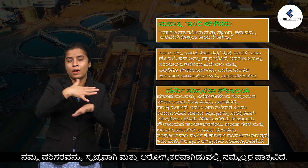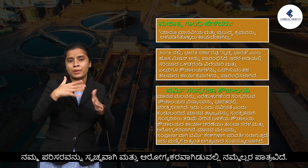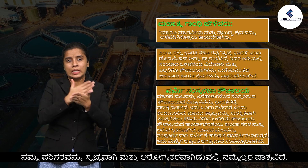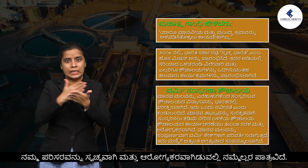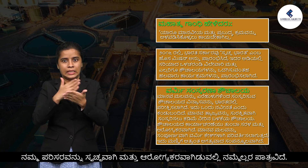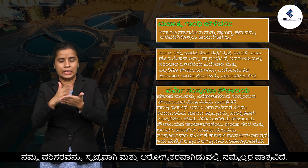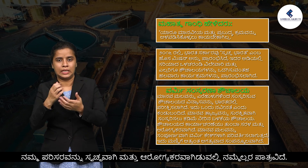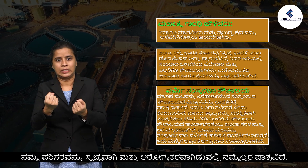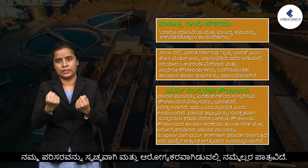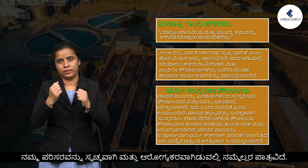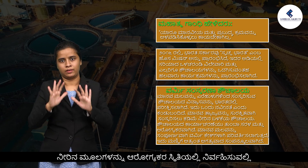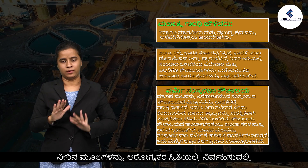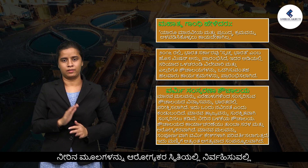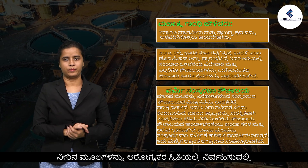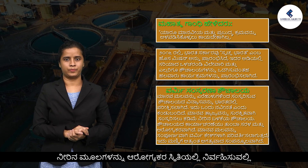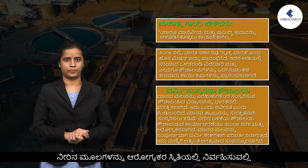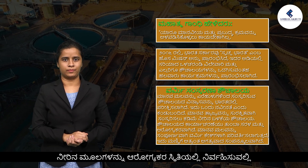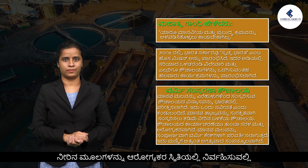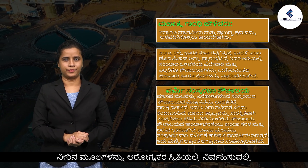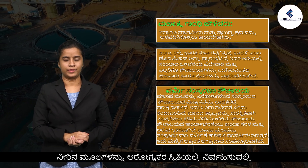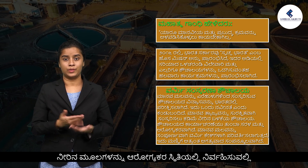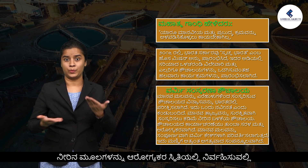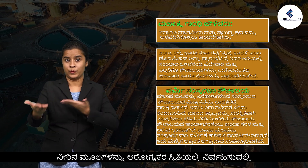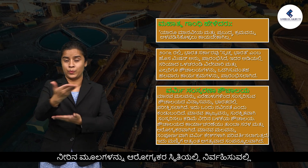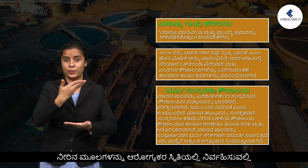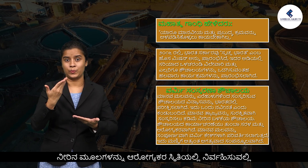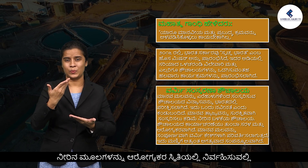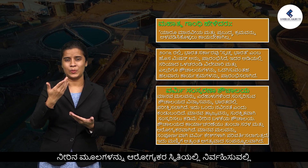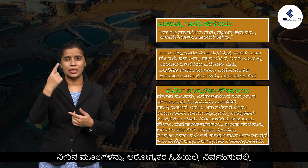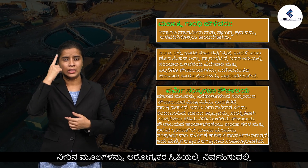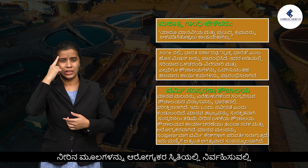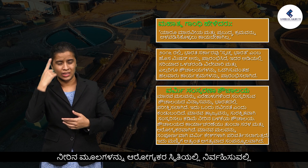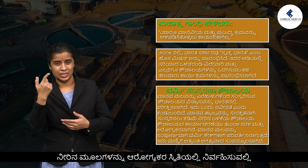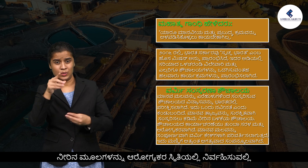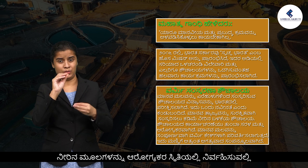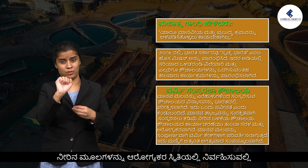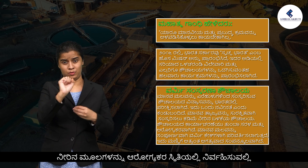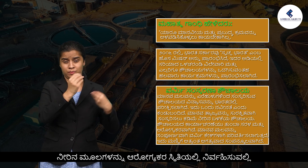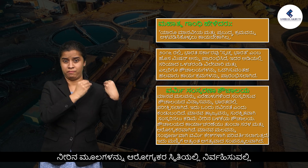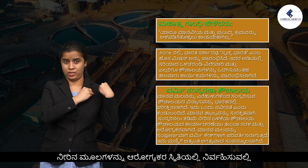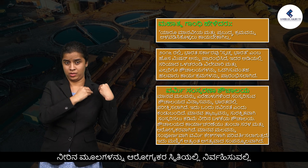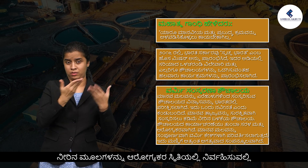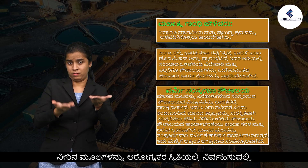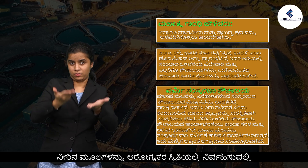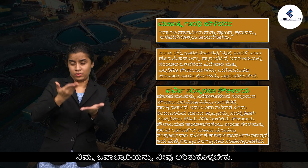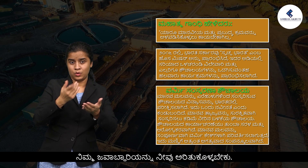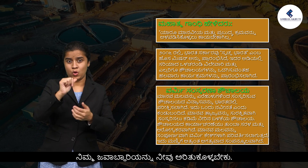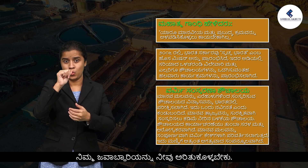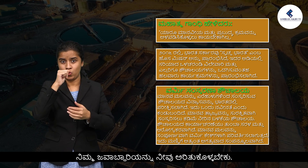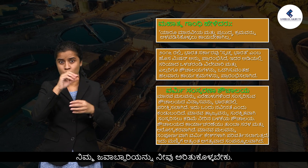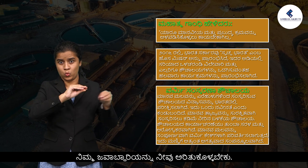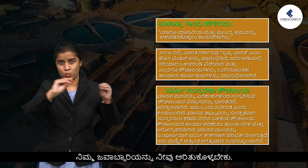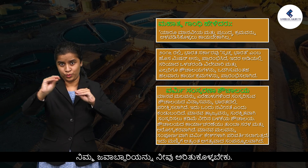ಆರೋಗ್ಯಕರವಾಗಿಟ್ಟುಕೊಳ್ಳುವಲ್ಲಿ ನಮ್ಮೆಲ್ಲರ ಪಾತ್ರವಿದೆ. ನೀರಿನ ಮೂಲಗಳನ್ನು ಆರೋಗ್ಯಕರ ಸ್ಥಿತಿಯಲ್ಲಿ ನಿರ್ವಹಿಸುವಲ್ಲಿ